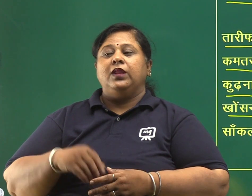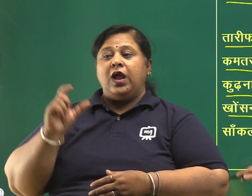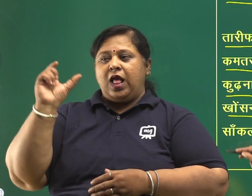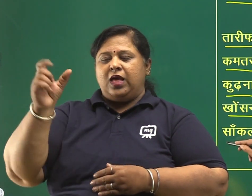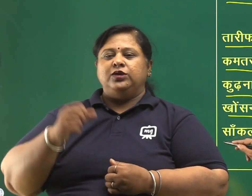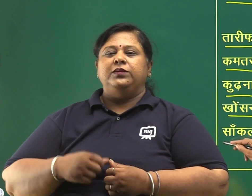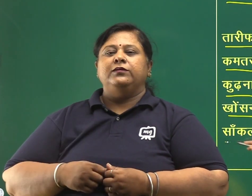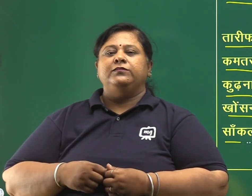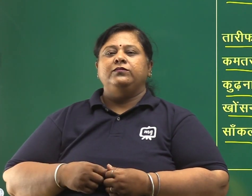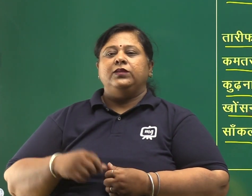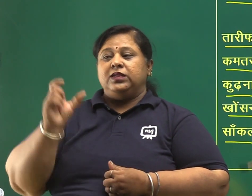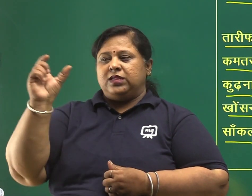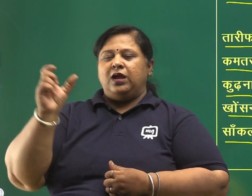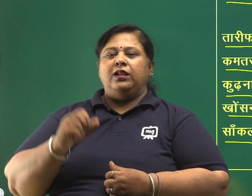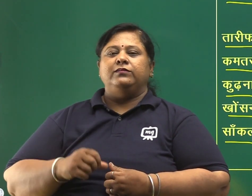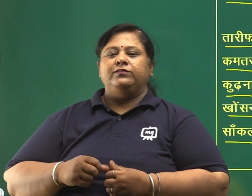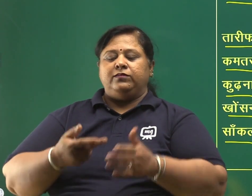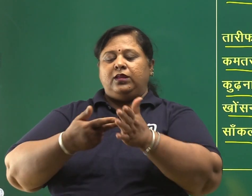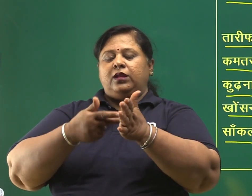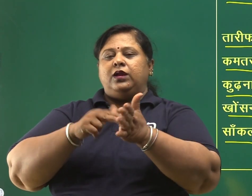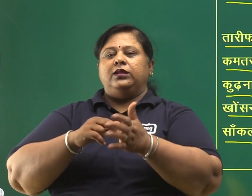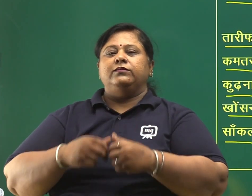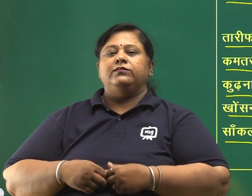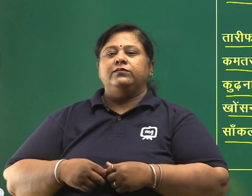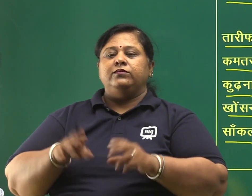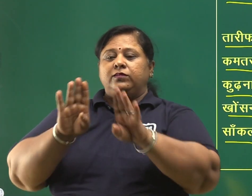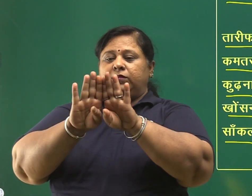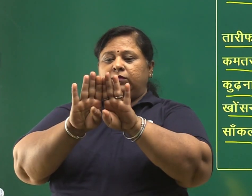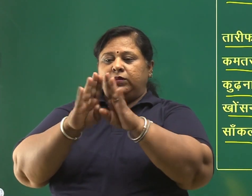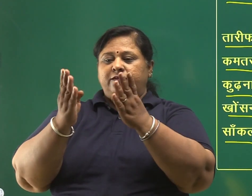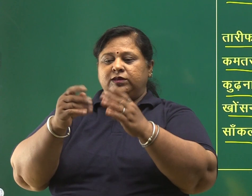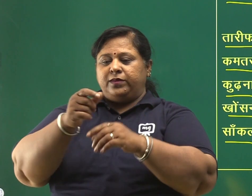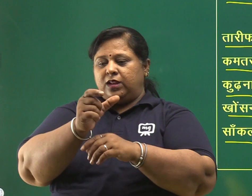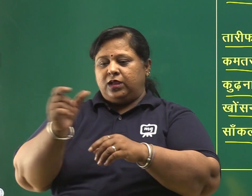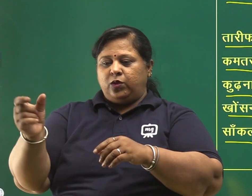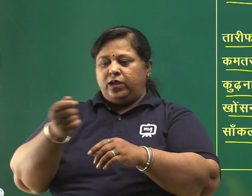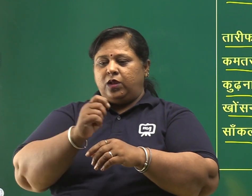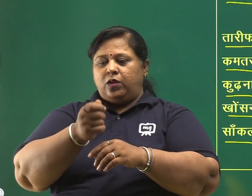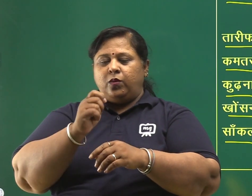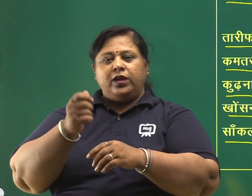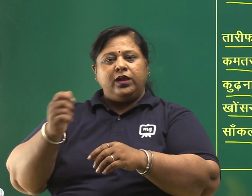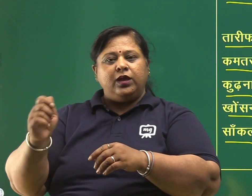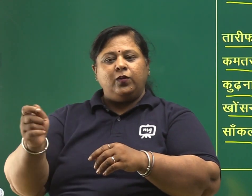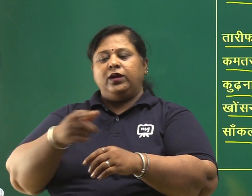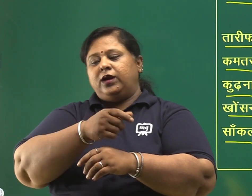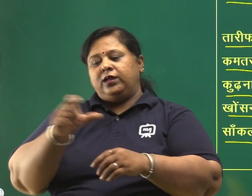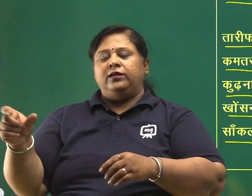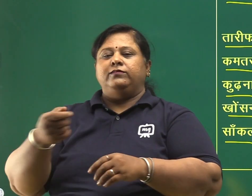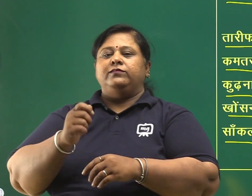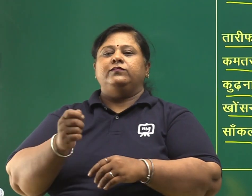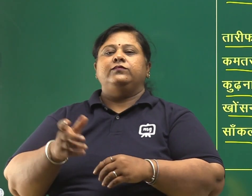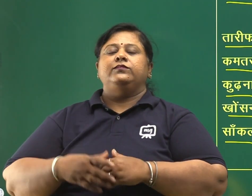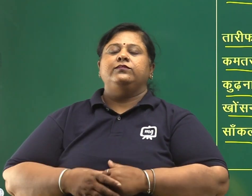अगला शब्द है सांकल। अर्थ होगा दरवाजे पर लगी लोहे की कड़ी।